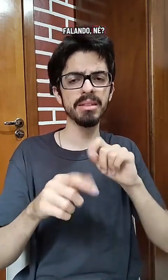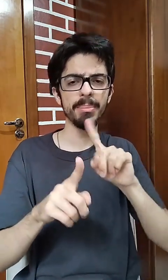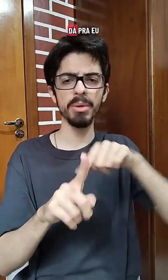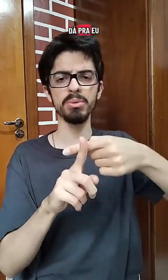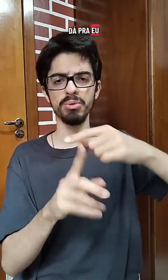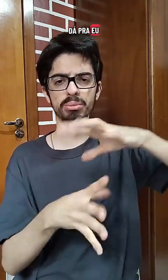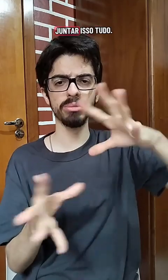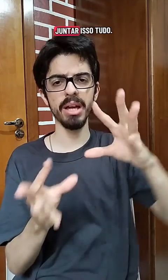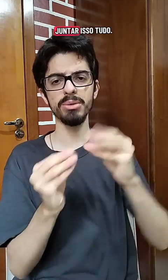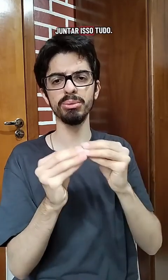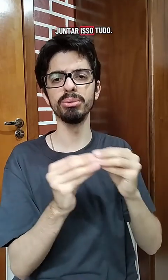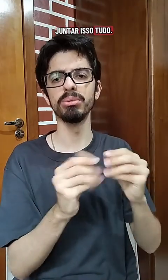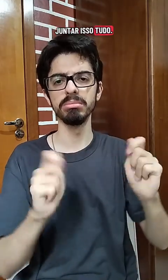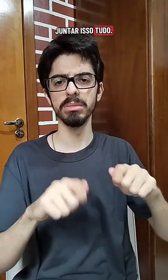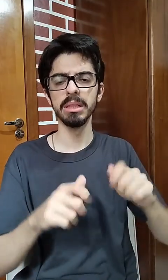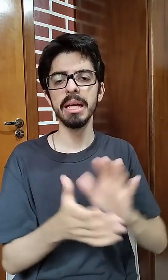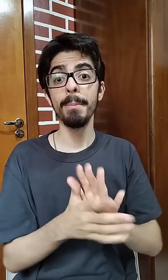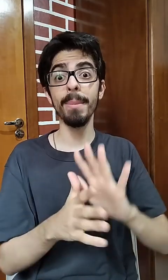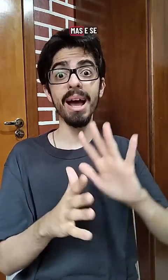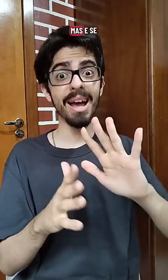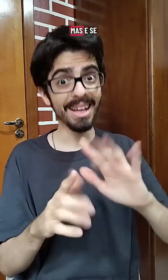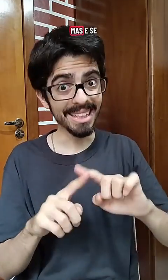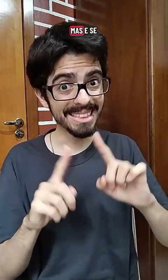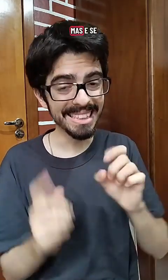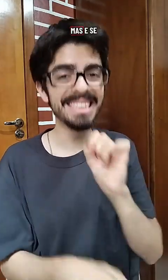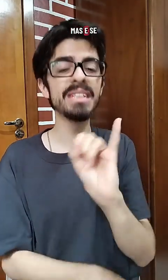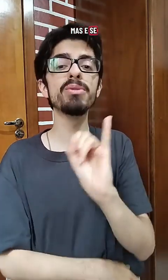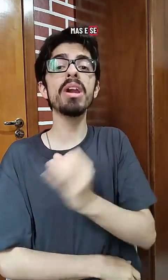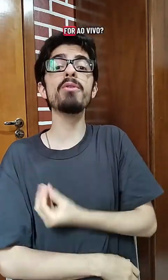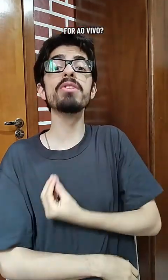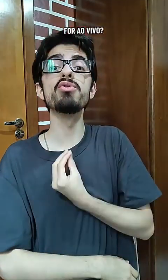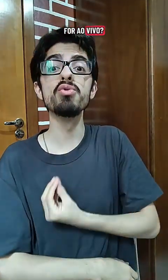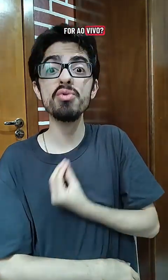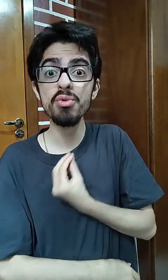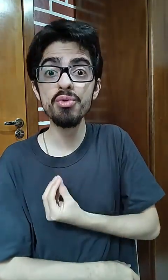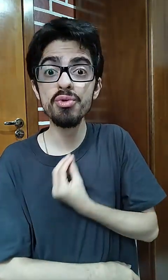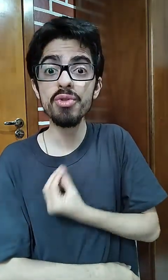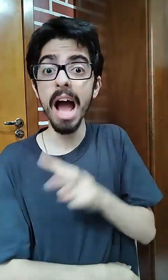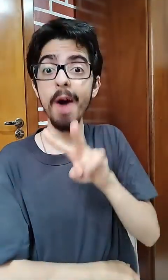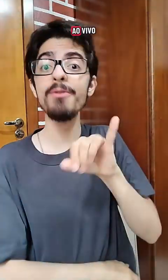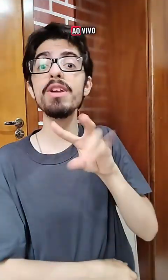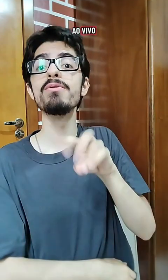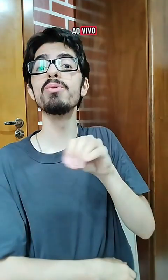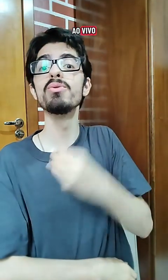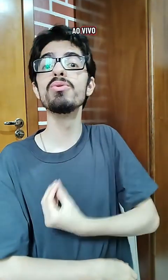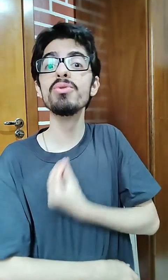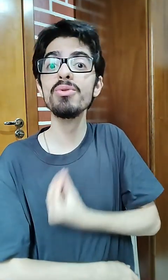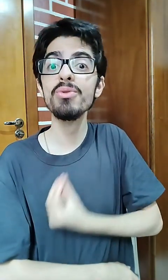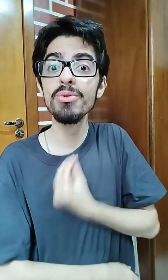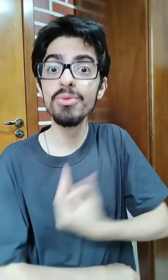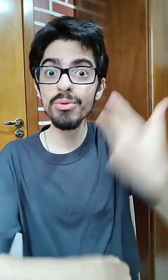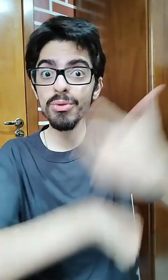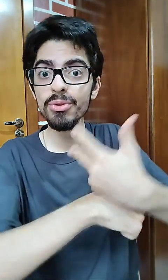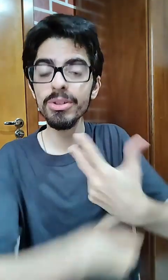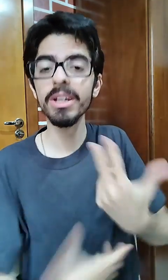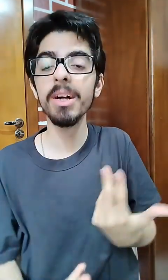pra eu juntar isso tudo. Mas, e se for ao vivo? Ao vivo, como